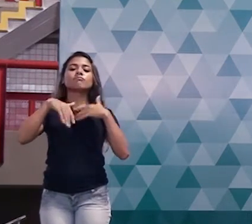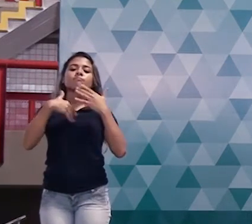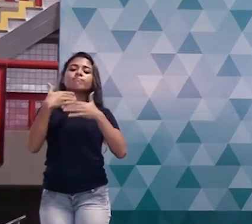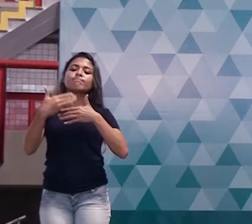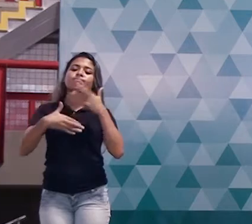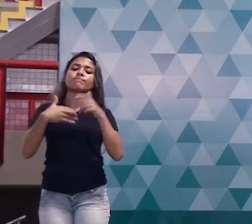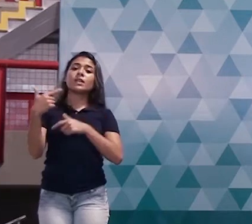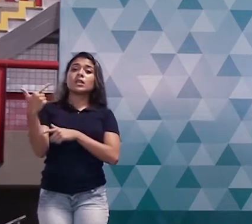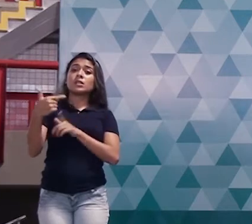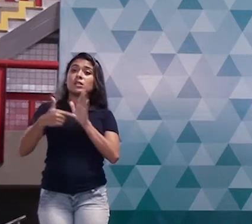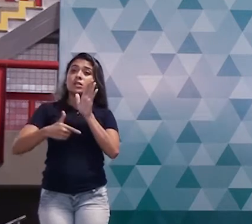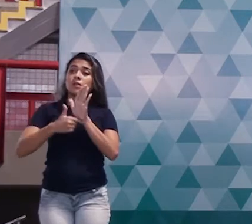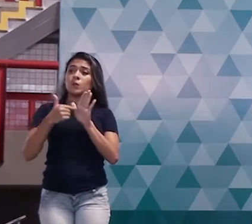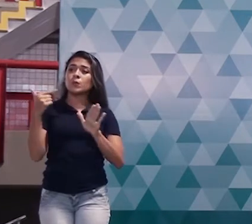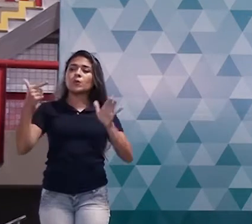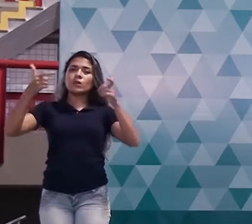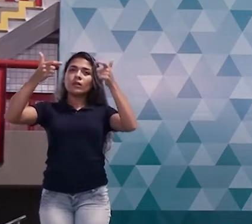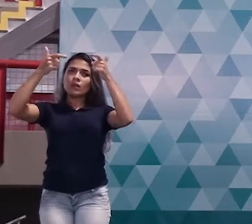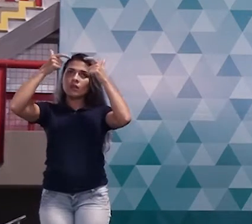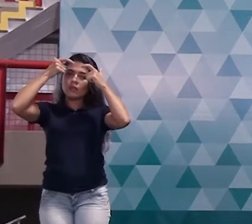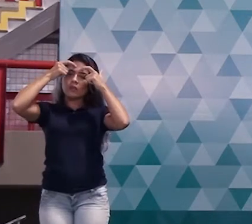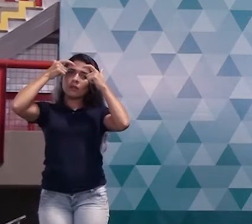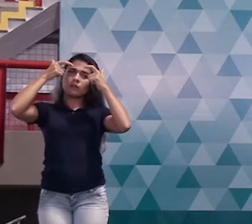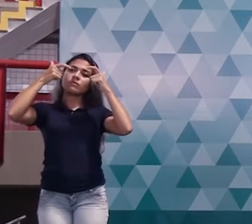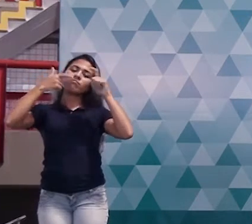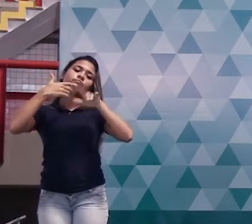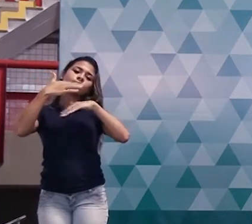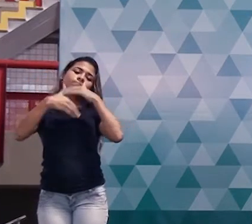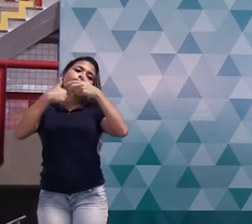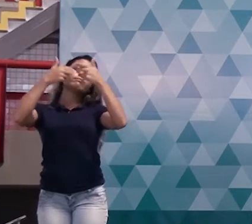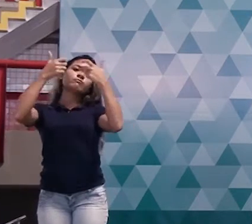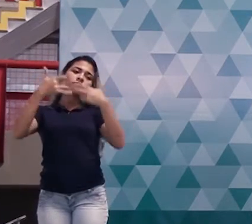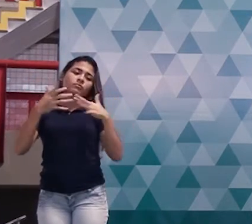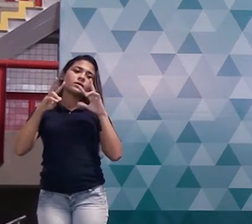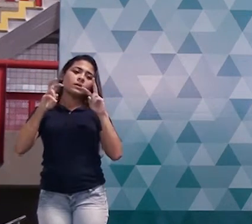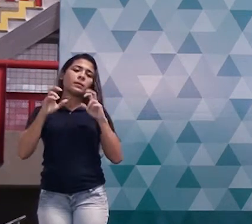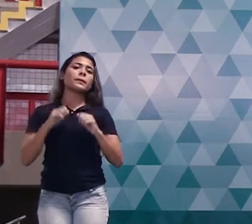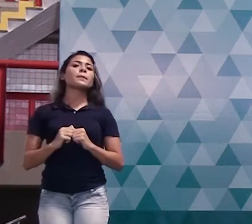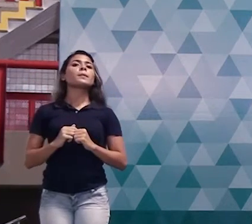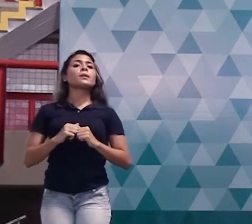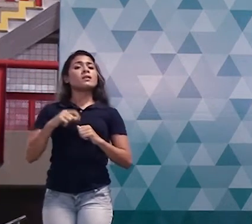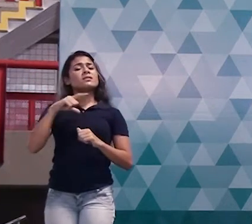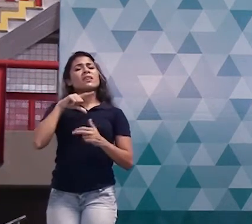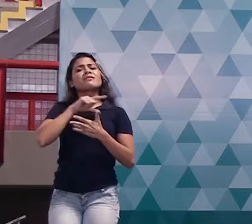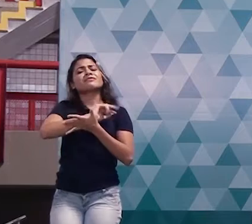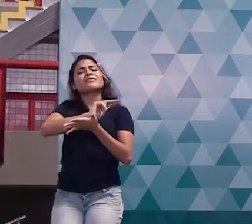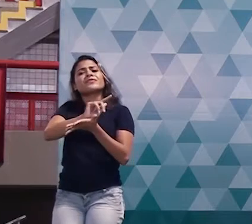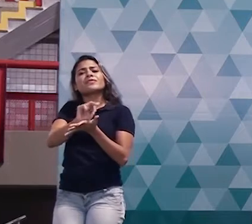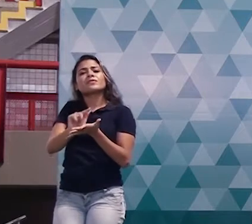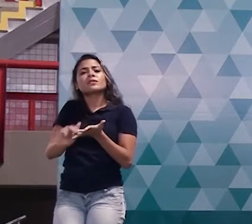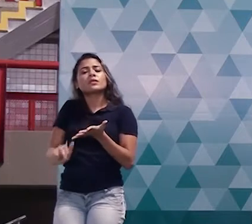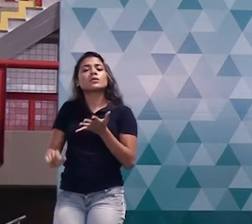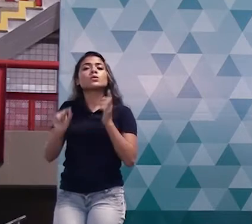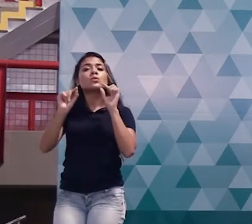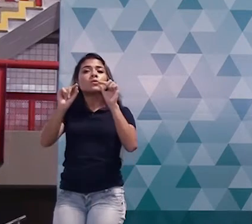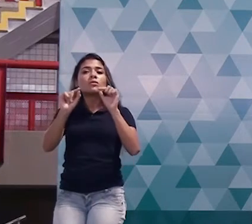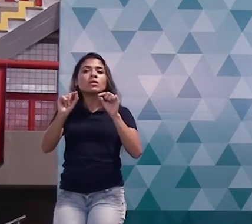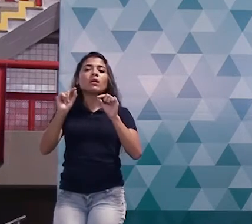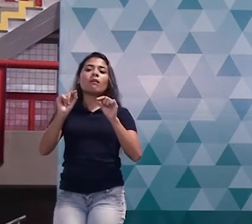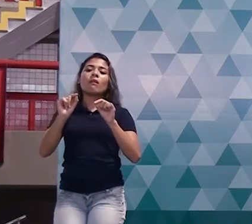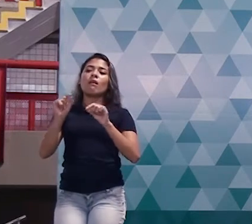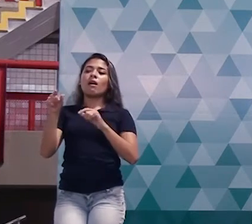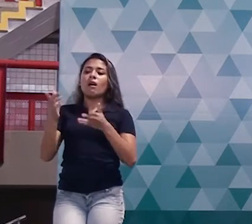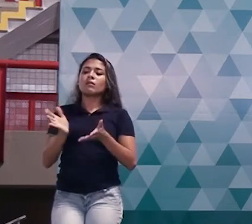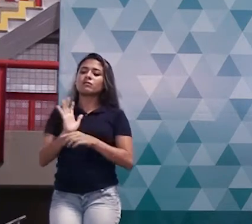segundo reinado, que depois a gente vai conversar sobre isso, nós tivemos vários aspectos que acabaram promovendo